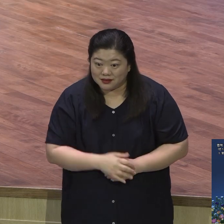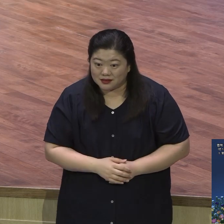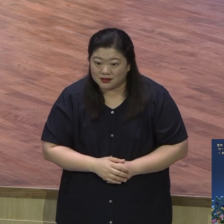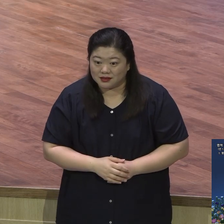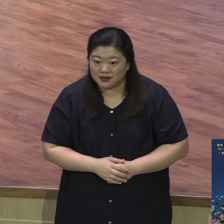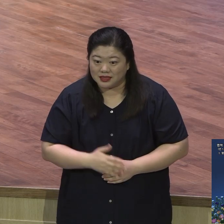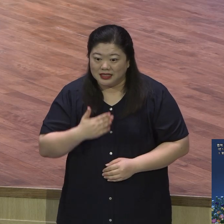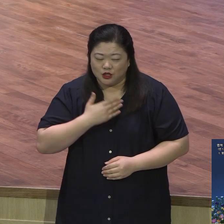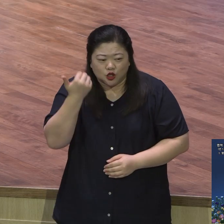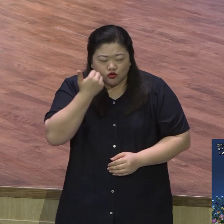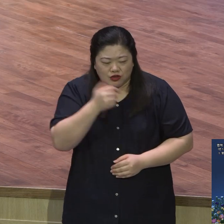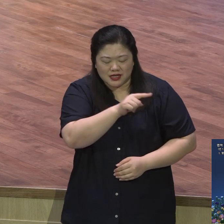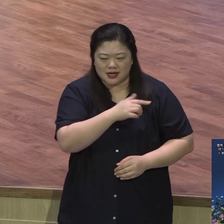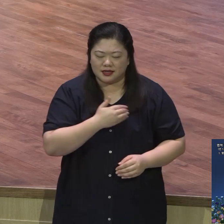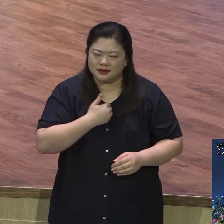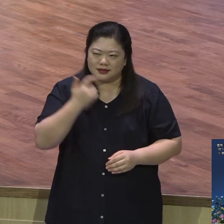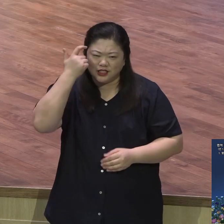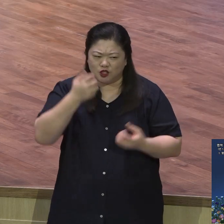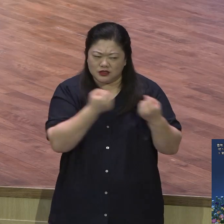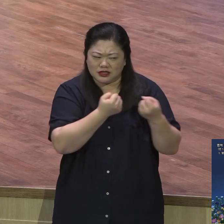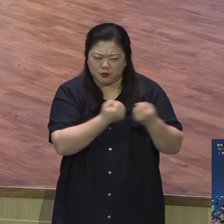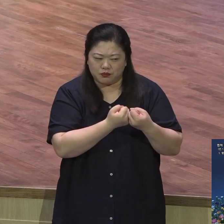영적으로 대학해본 적이 있냐고요.